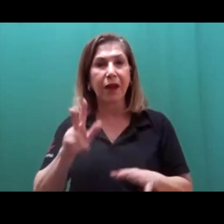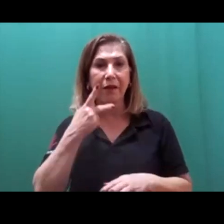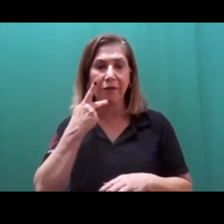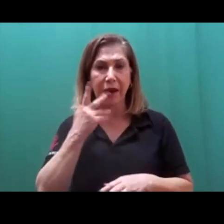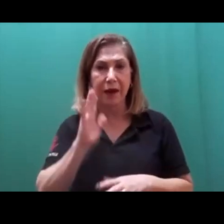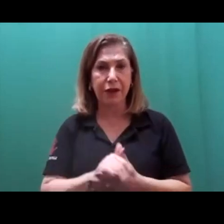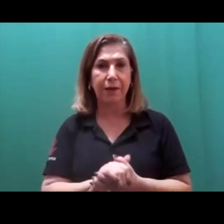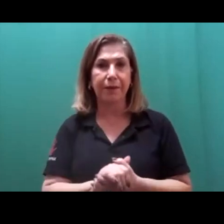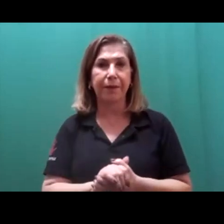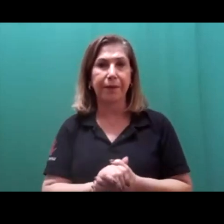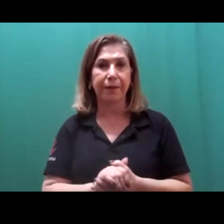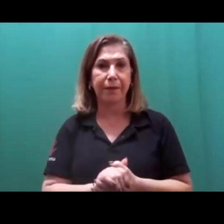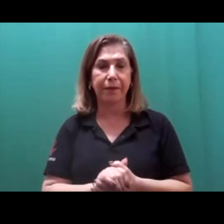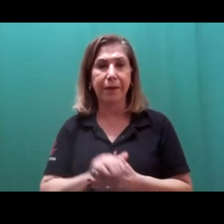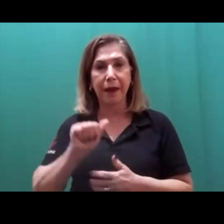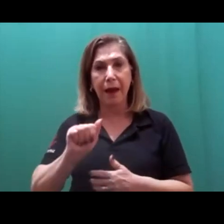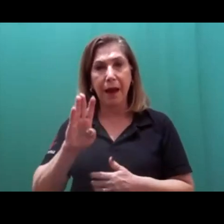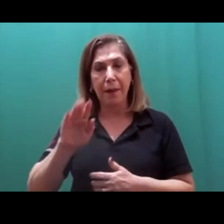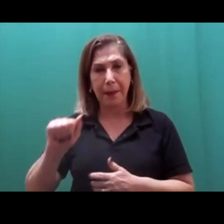a posição da ABA com relação